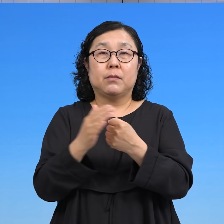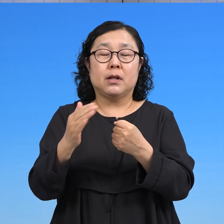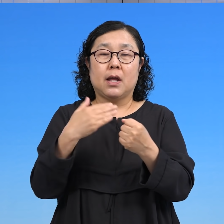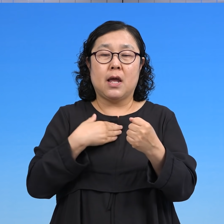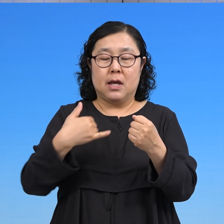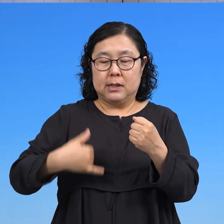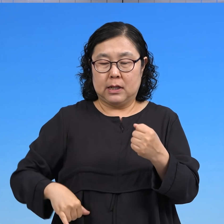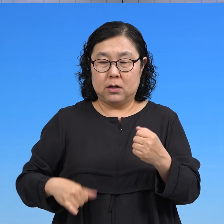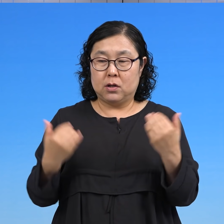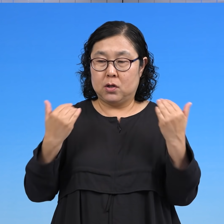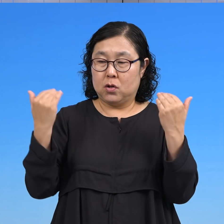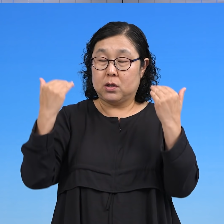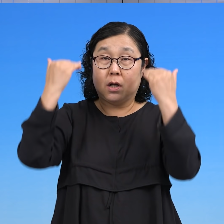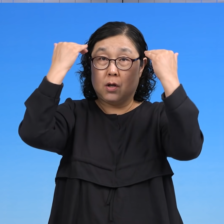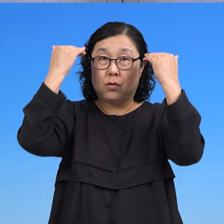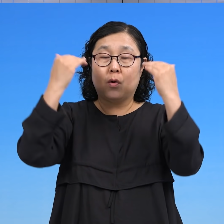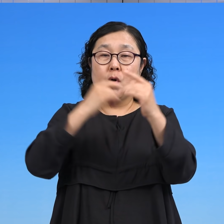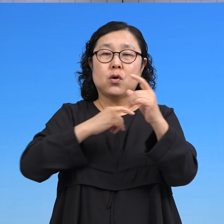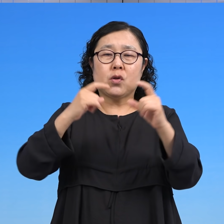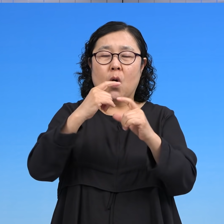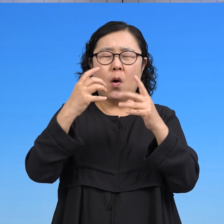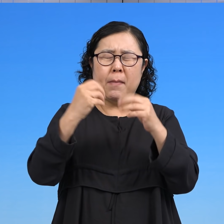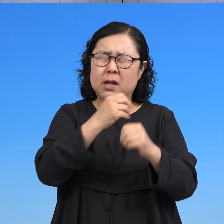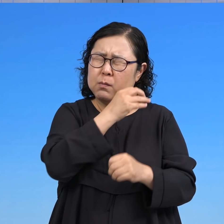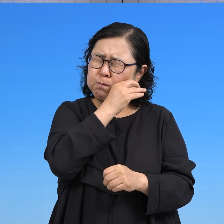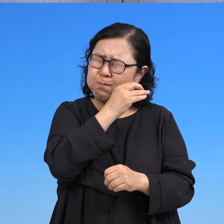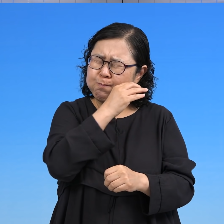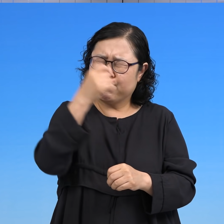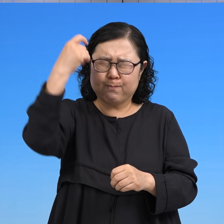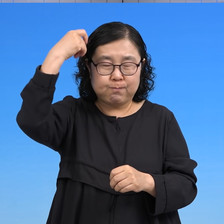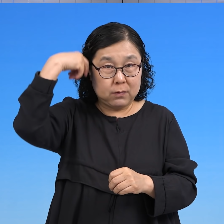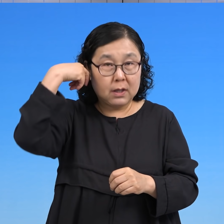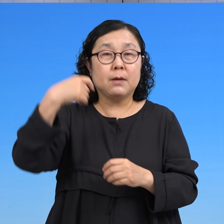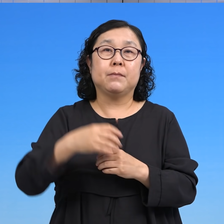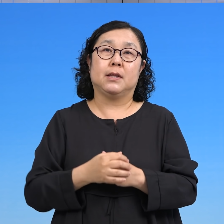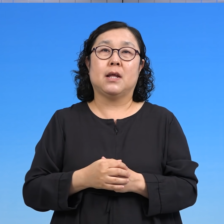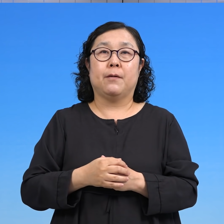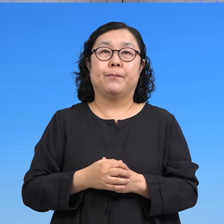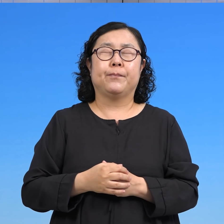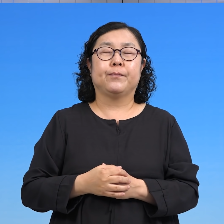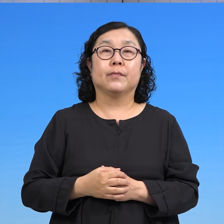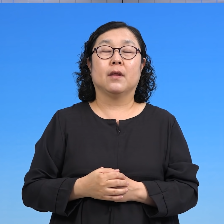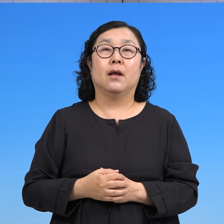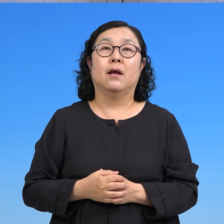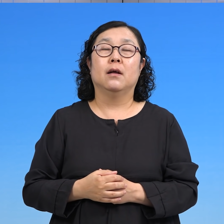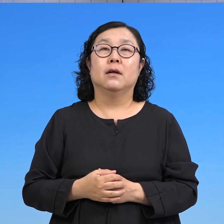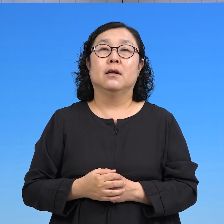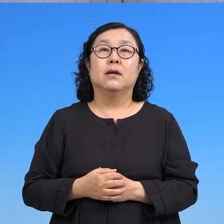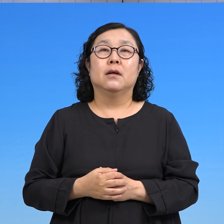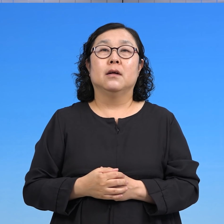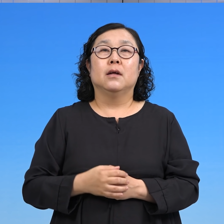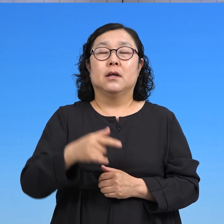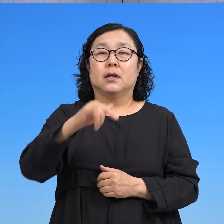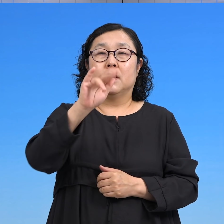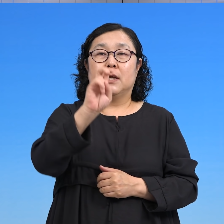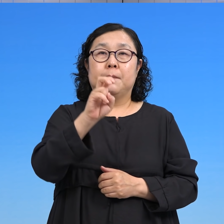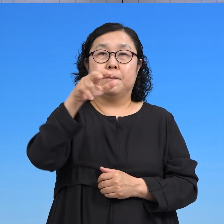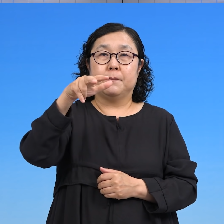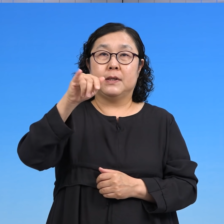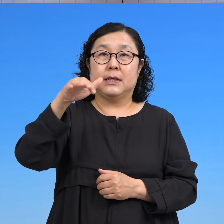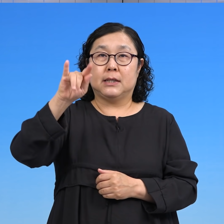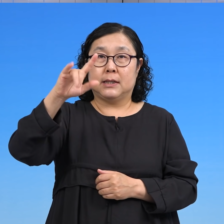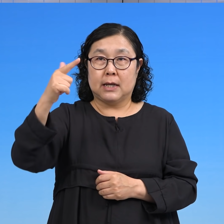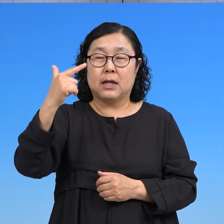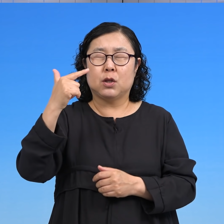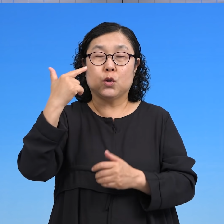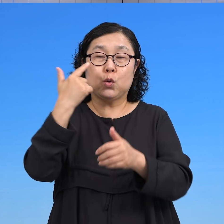성장할수록 그런 자괴감을 느낄 때가 참 많습니다. 이게 가정이라는 것입니다.